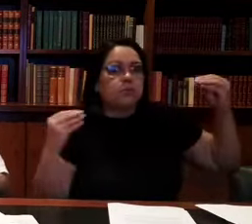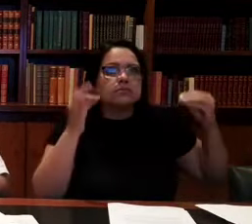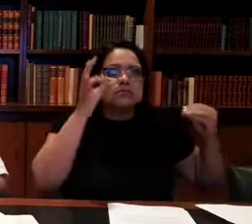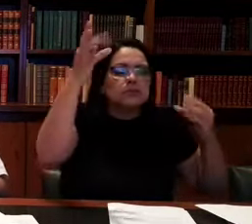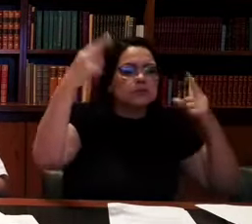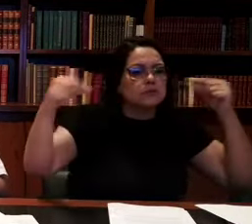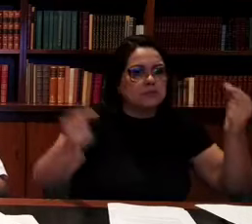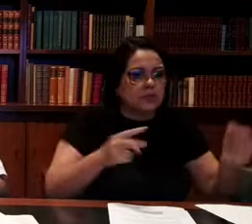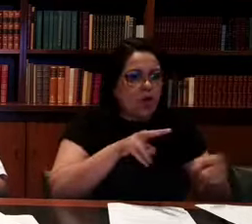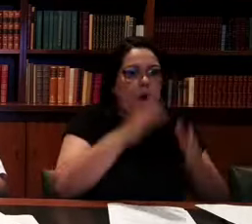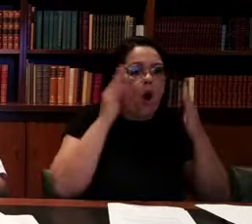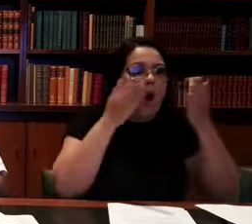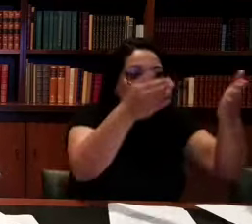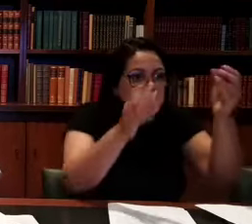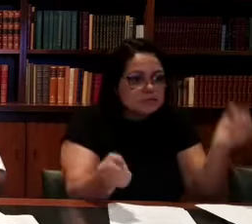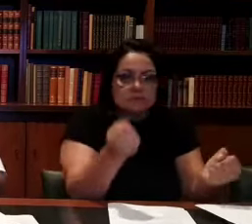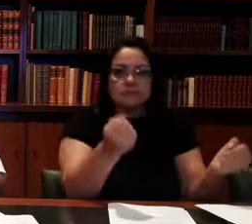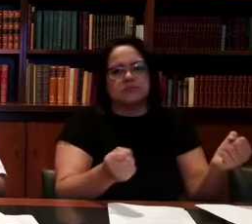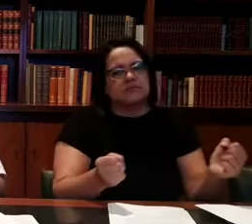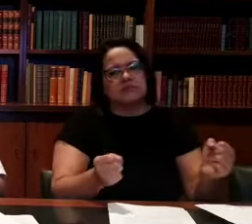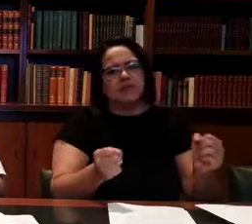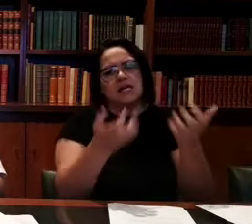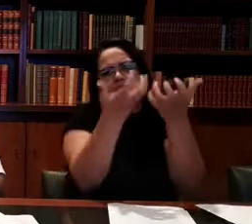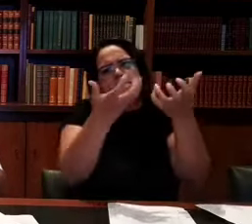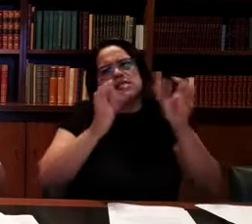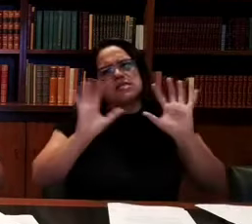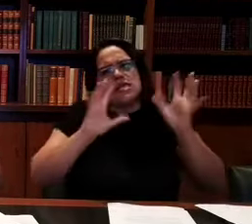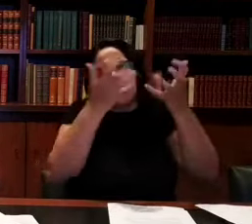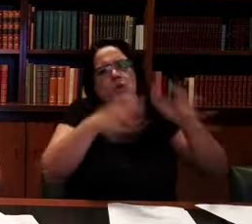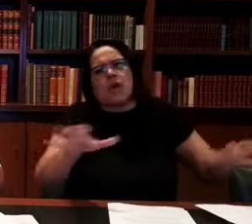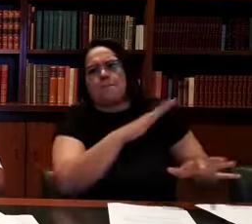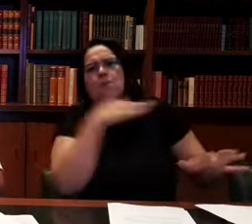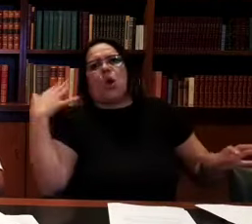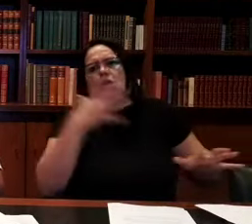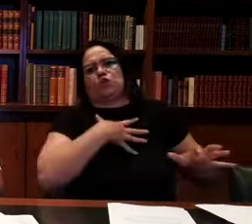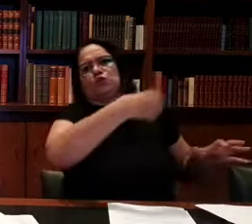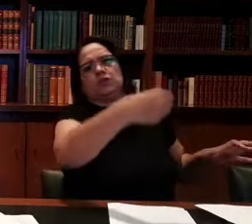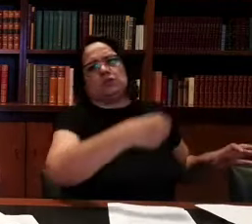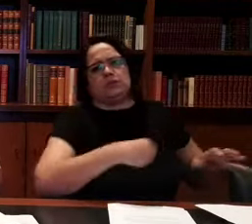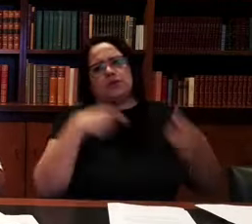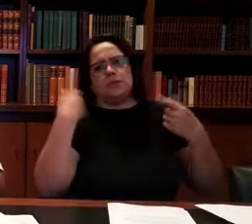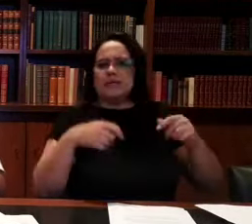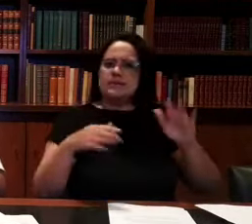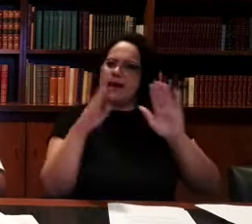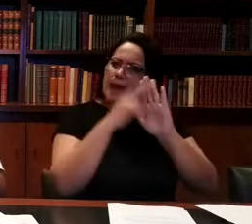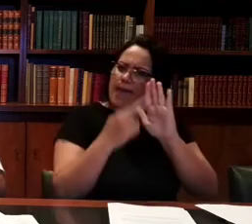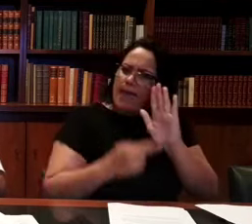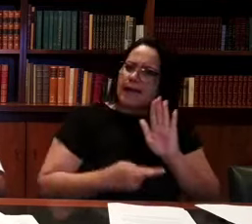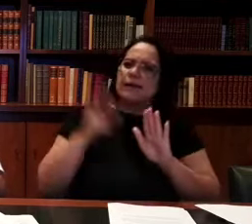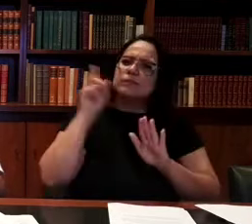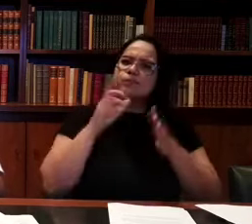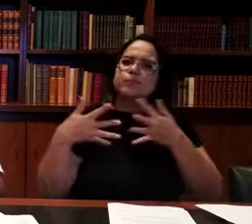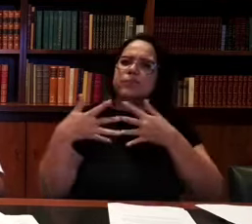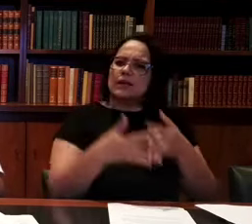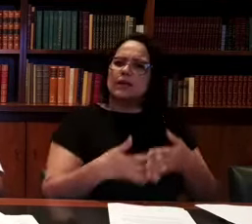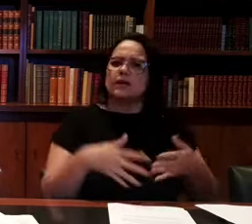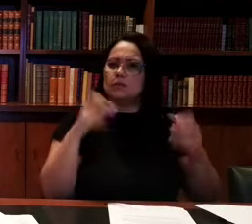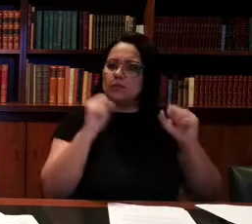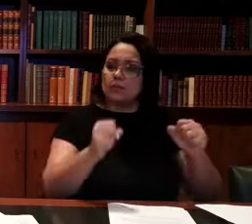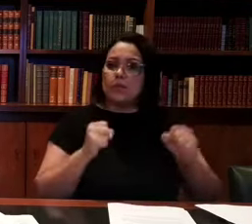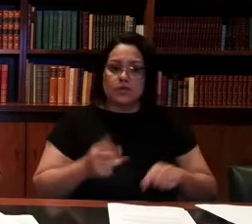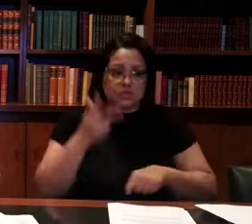árvore dá para tu passar aquele essa pô agora que a praticou suicídio lápis Eu acho que o cara aqui pequeno você padrão americano aqui o cara fica lá com até com